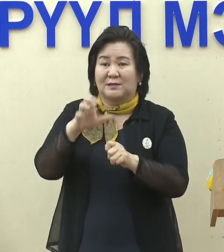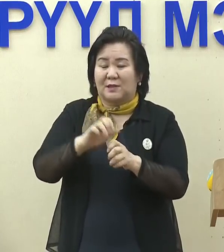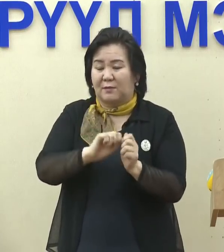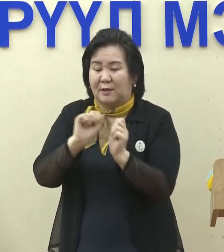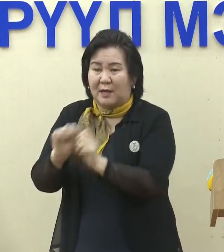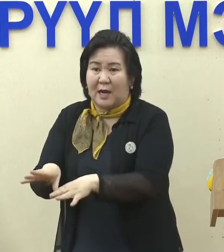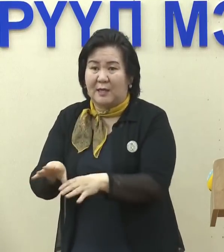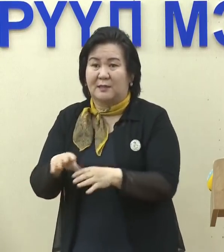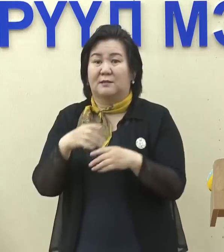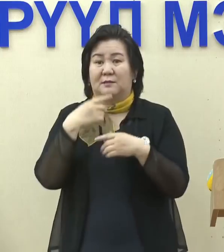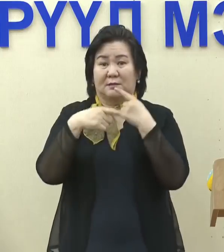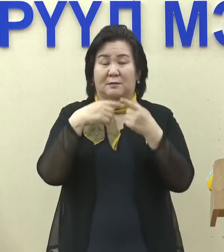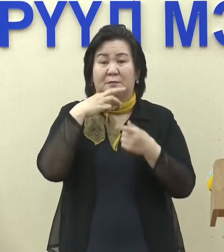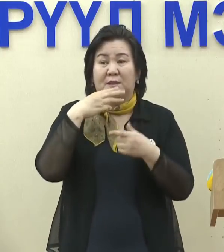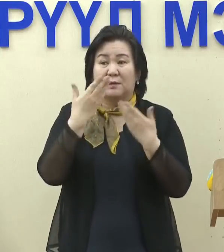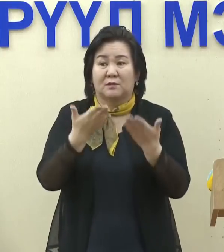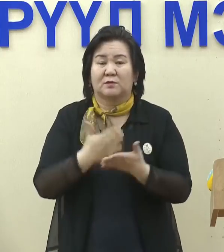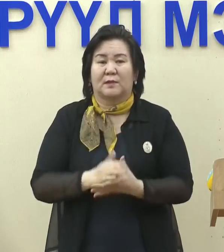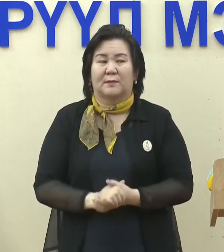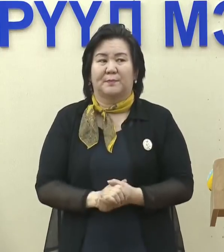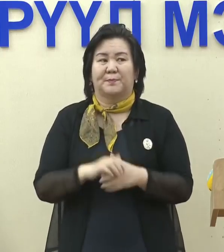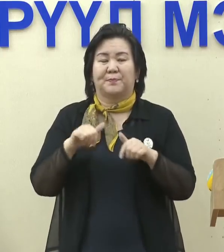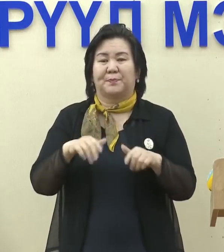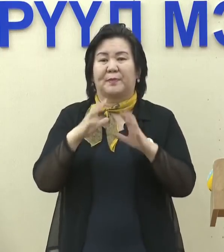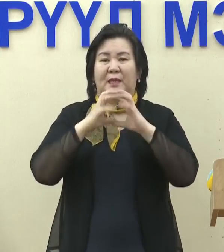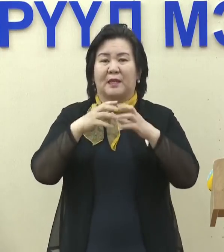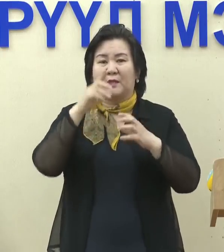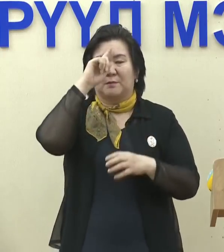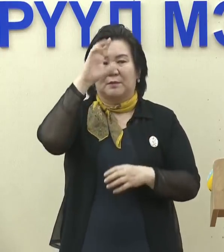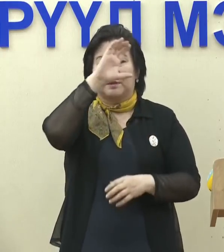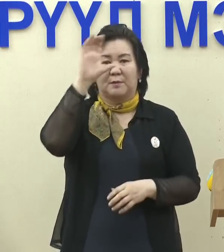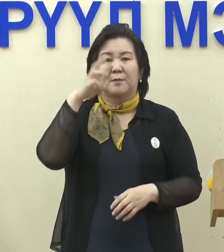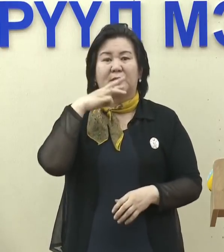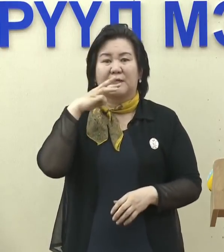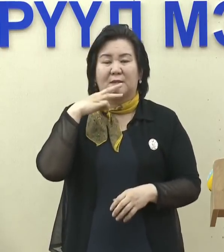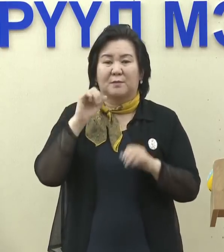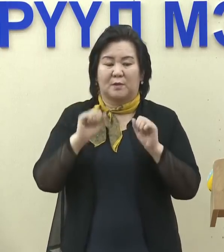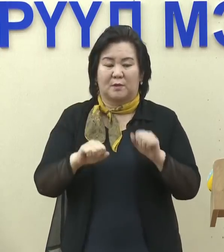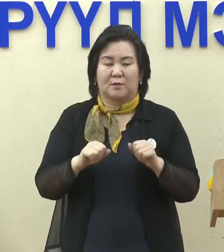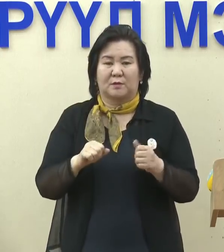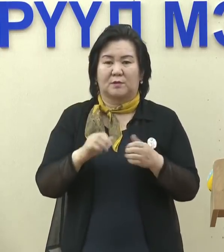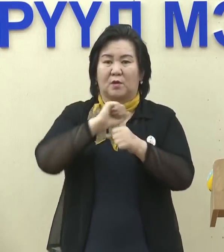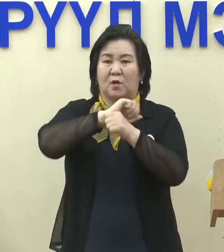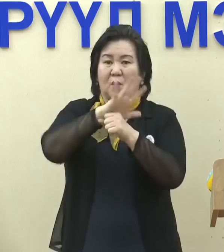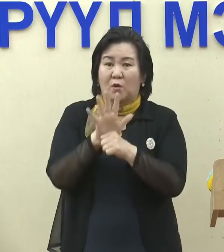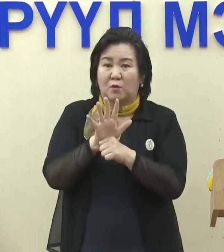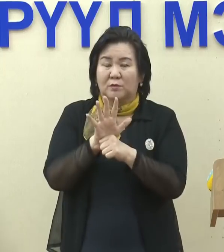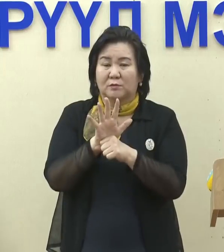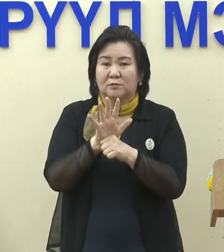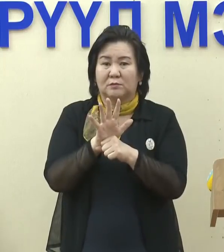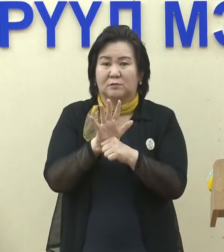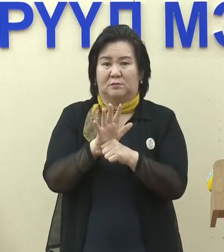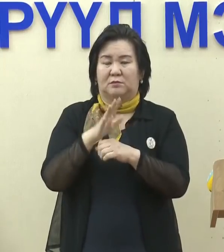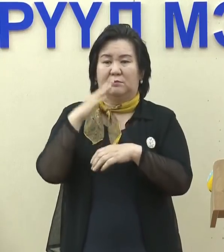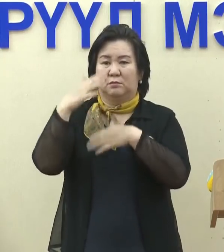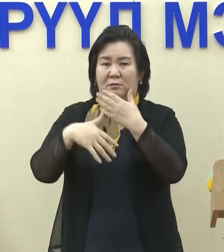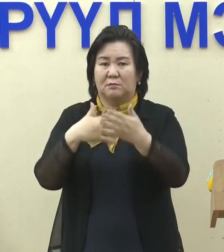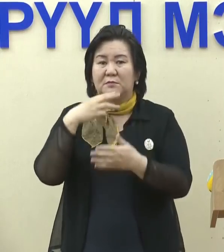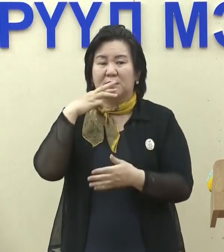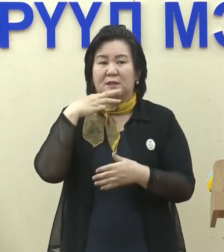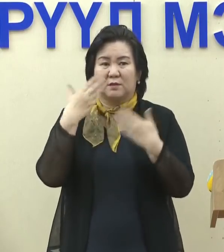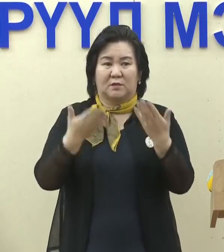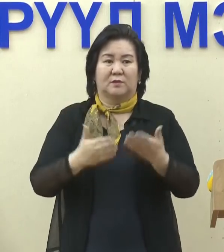сайтар хийхийг бол та бүхэндээ ингээд зөвлөж байна. За ингээд дэлхийн эрүүл мэндийн байгууллагын мэдээлэл болон шинэ коронавирус халдварын одоо дэлхийн дахны байдлын